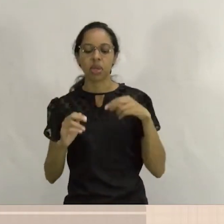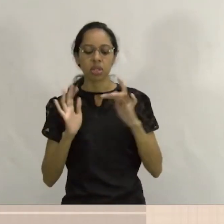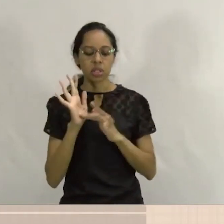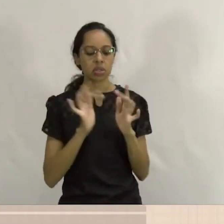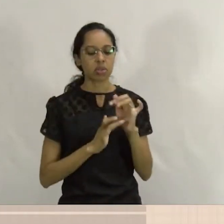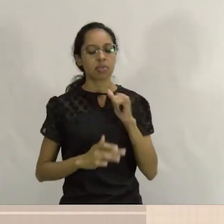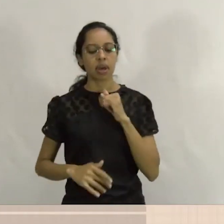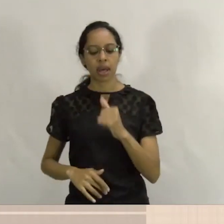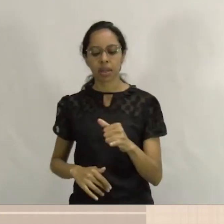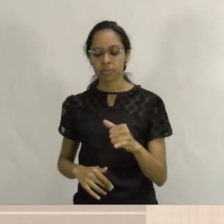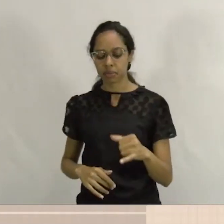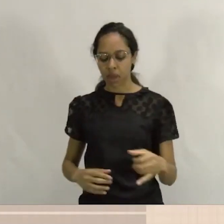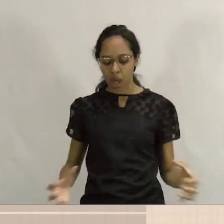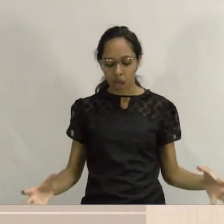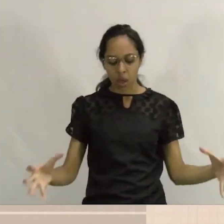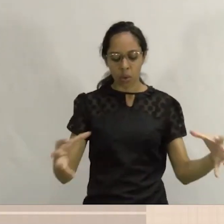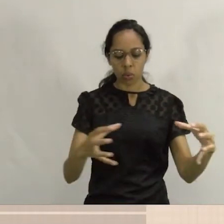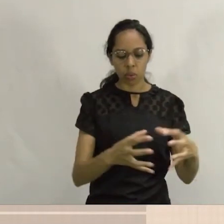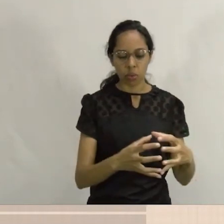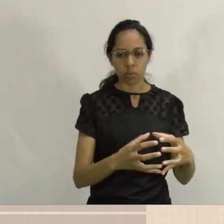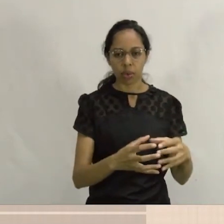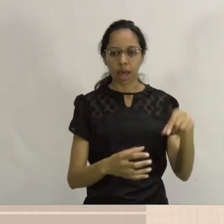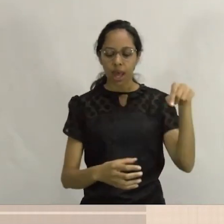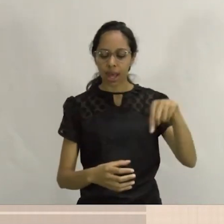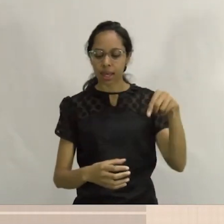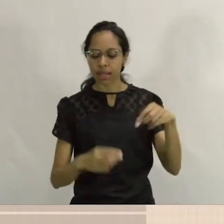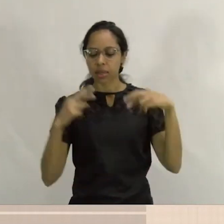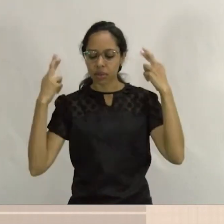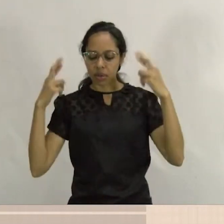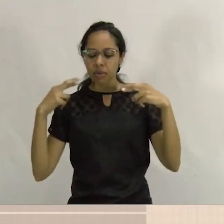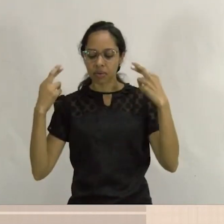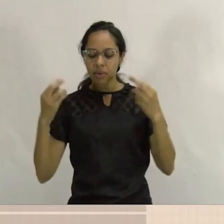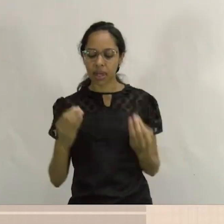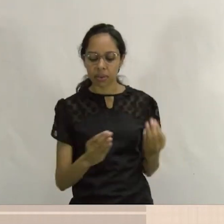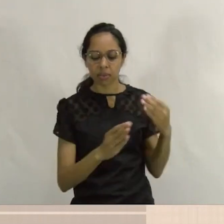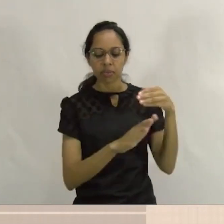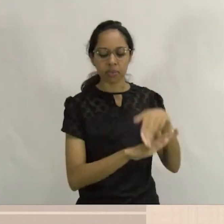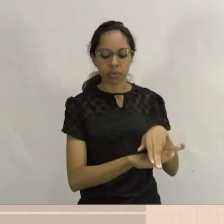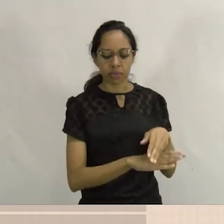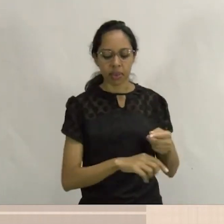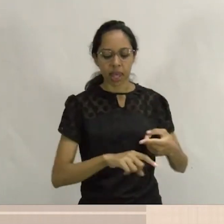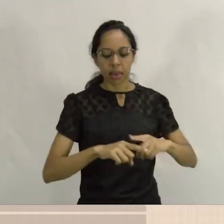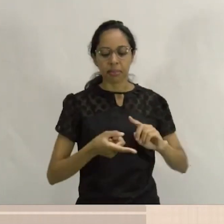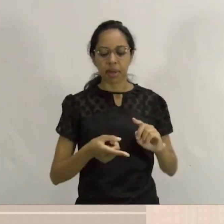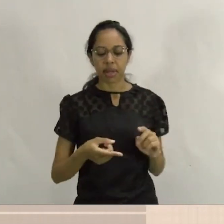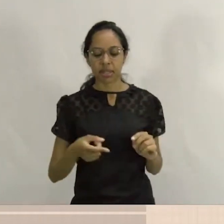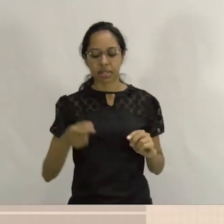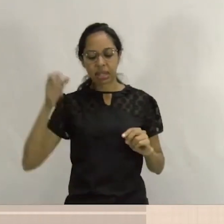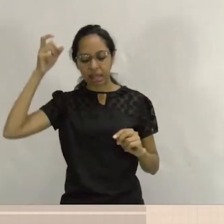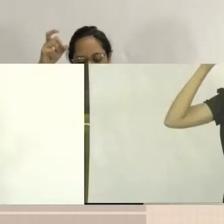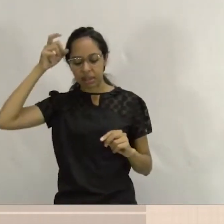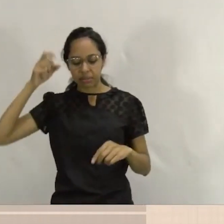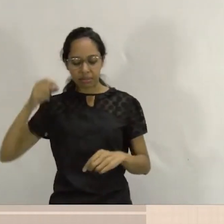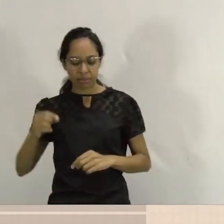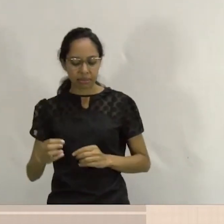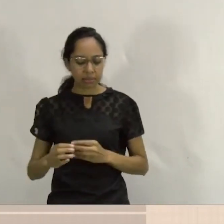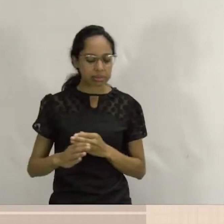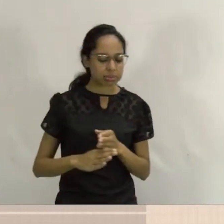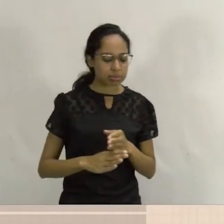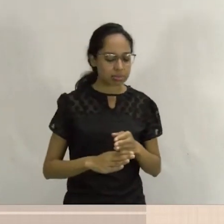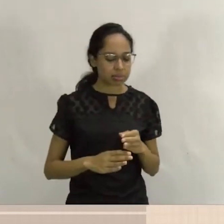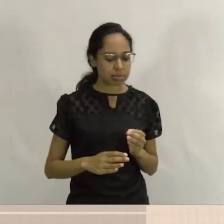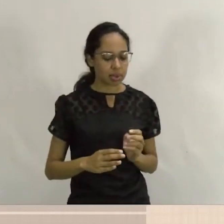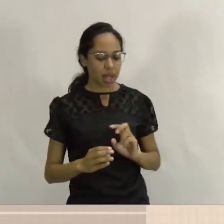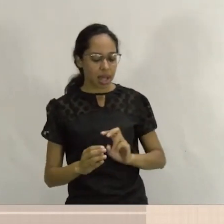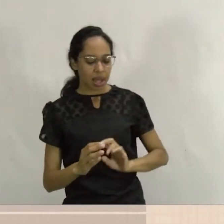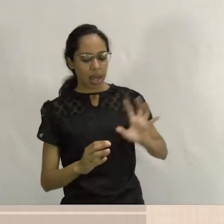das ovelhas, mas sobe por outra parte, esse é ladrão.